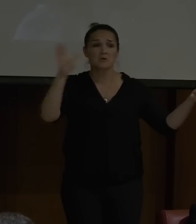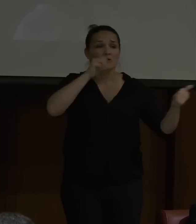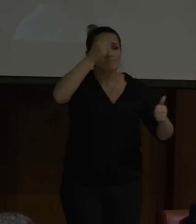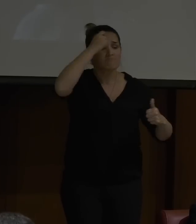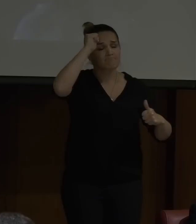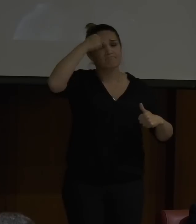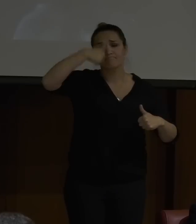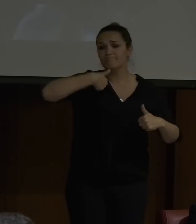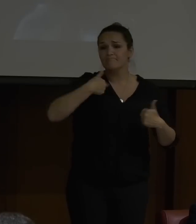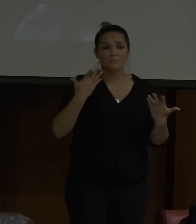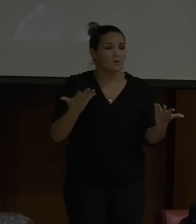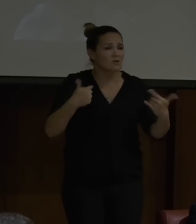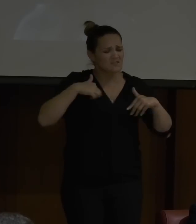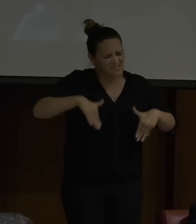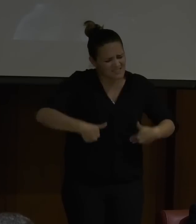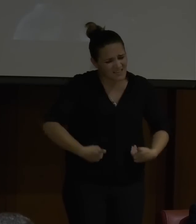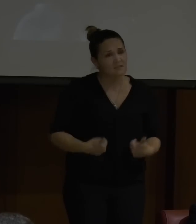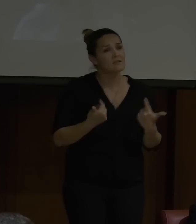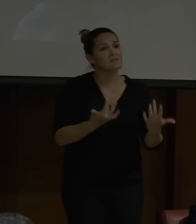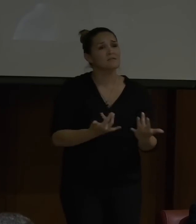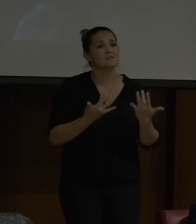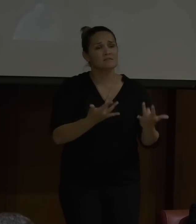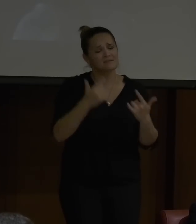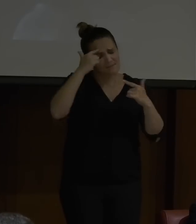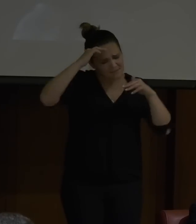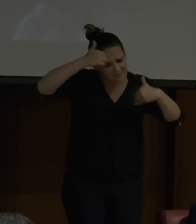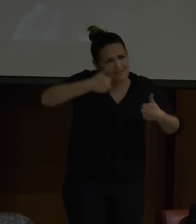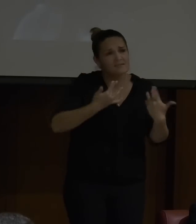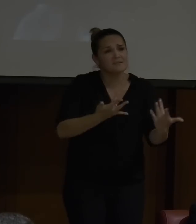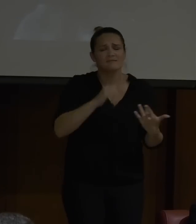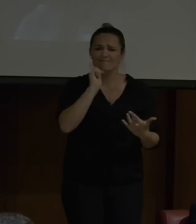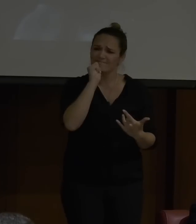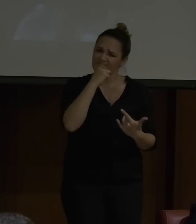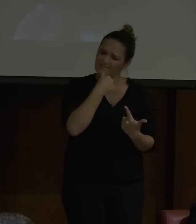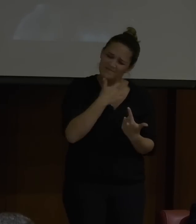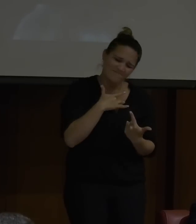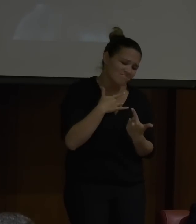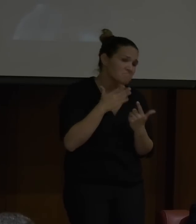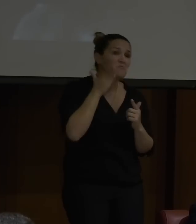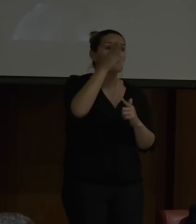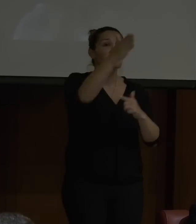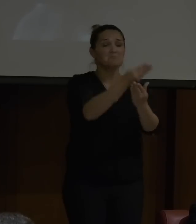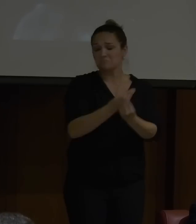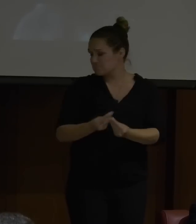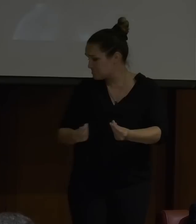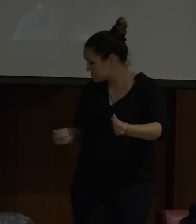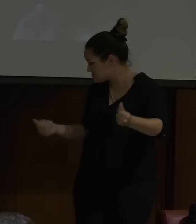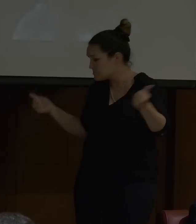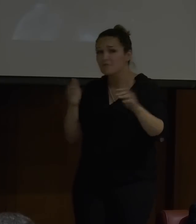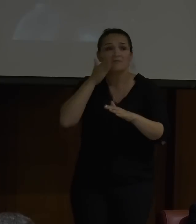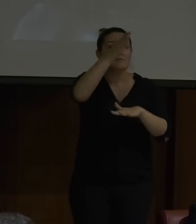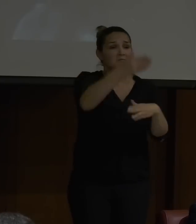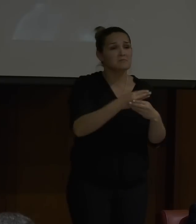mente abandonada, cansada de esperar. Tan solo sufre el alma lo que no vuelve jamás. Tan solo sufre